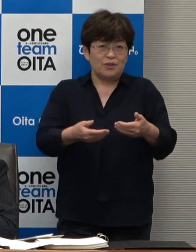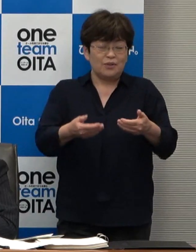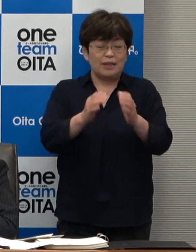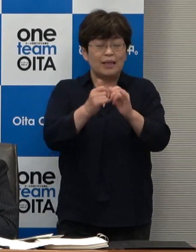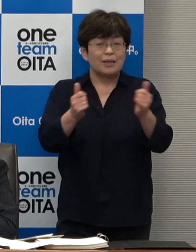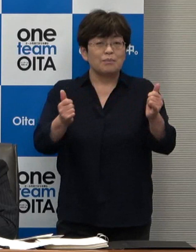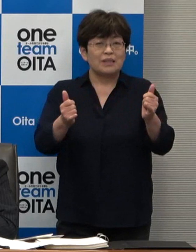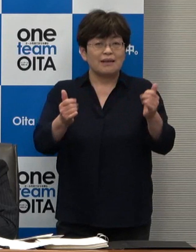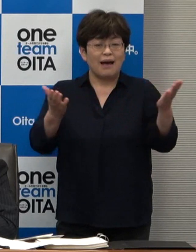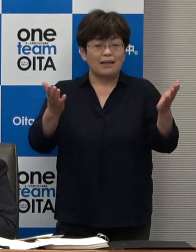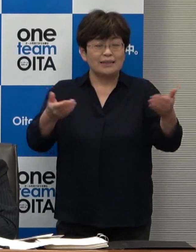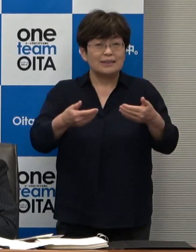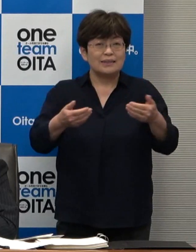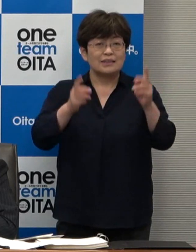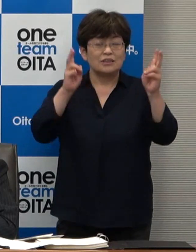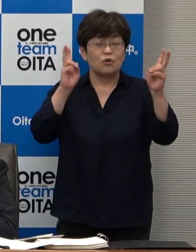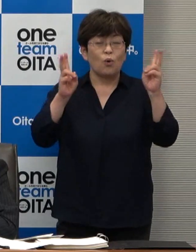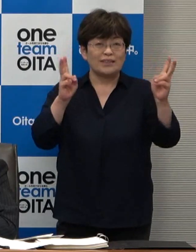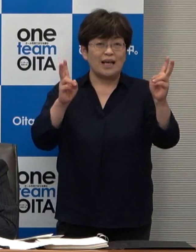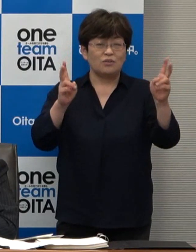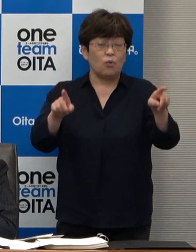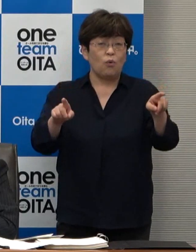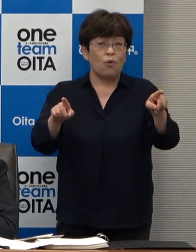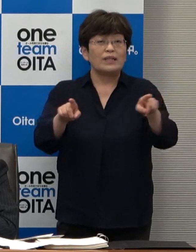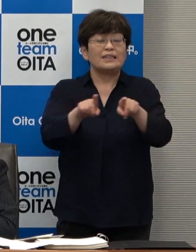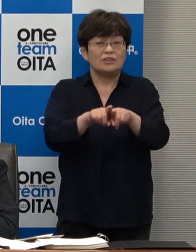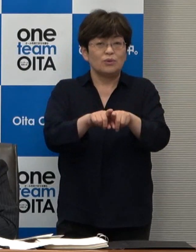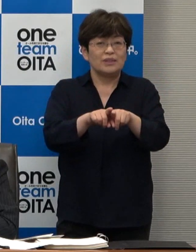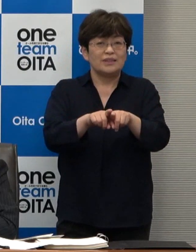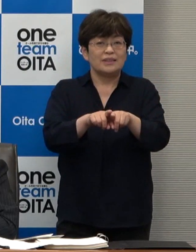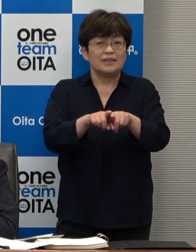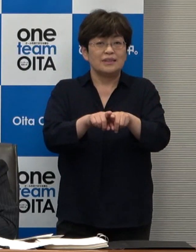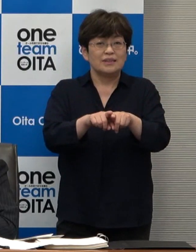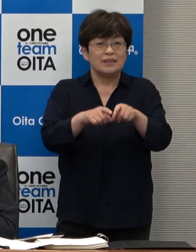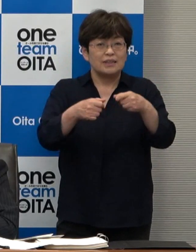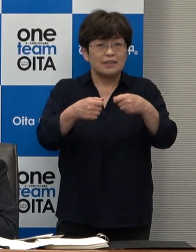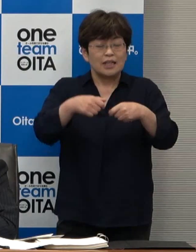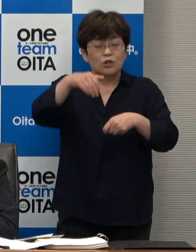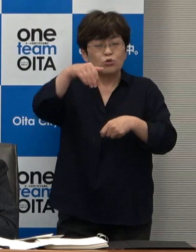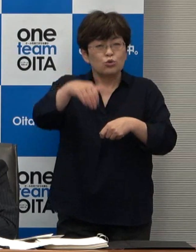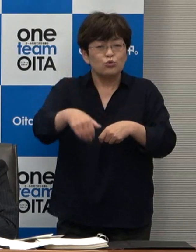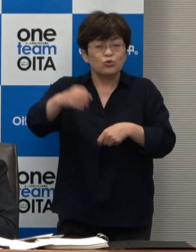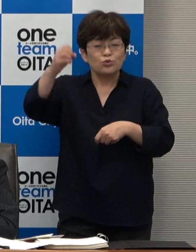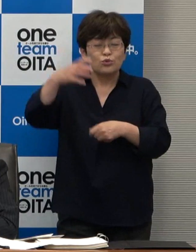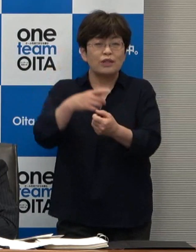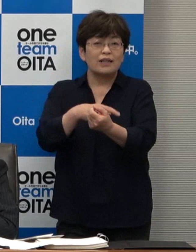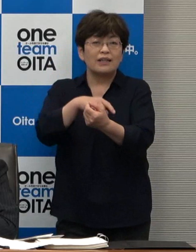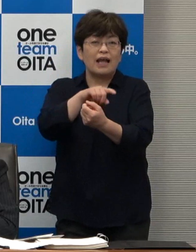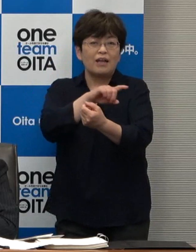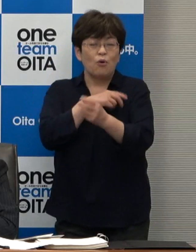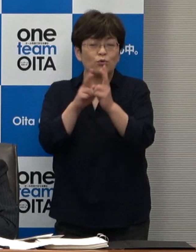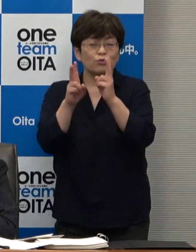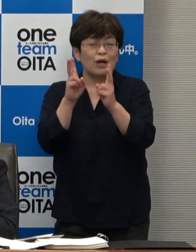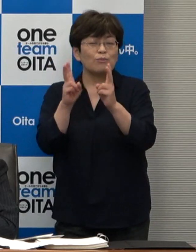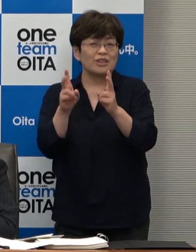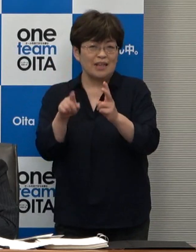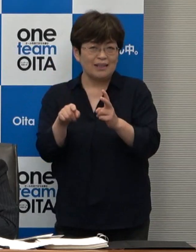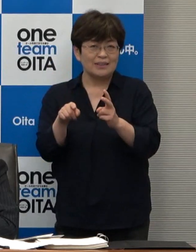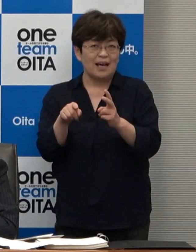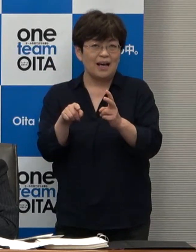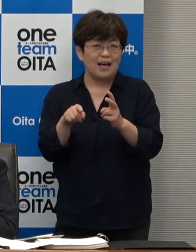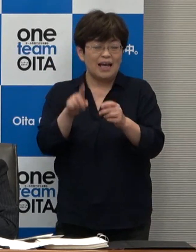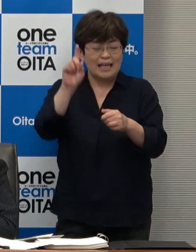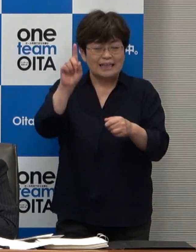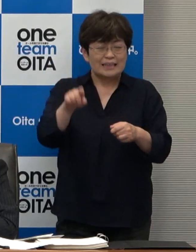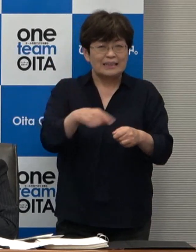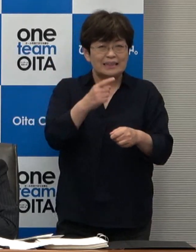者と共同し、具体的な九州電力配送電株式会社ですけど、自然